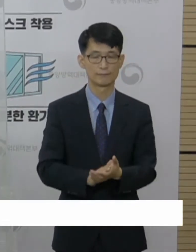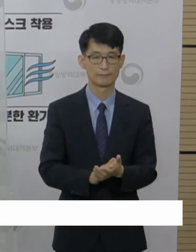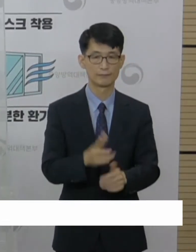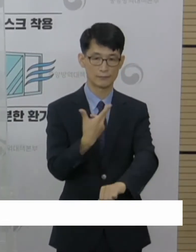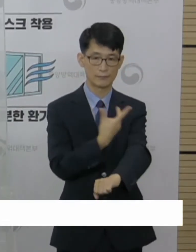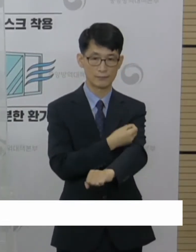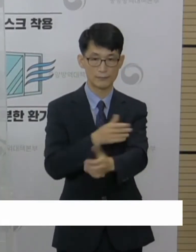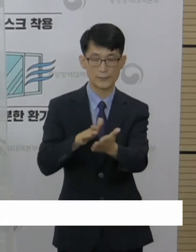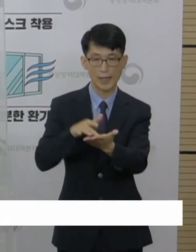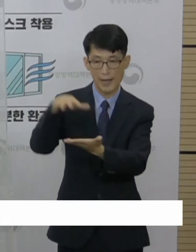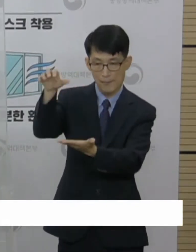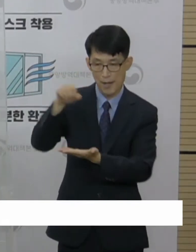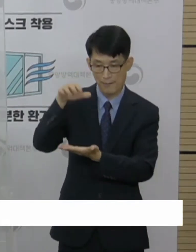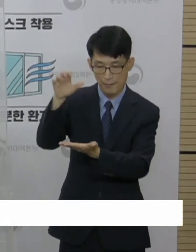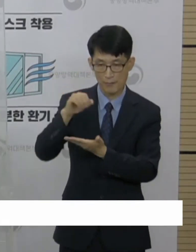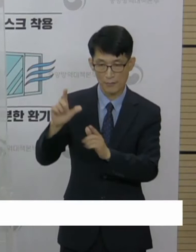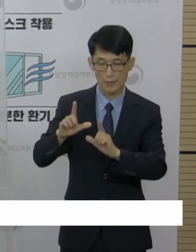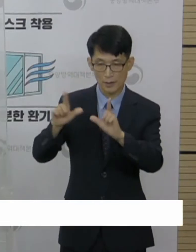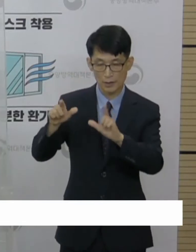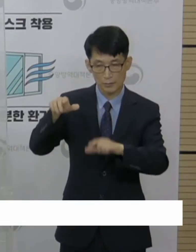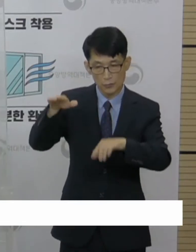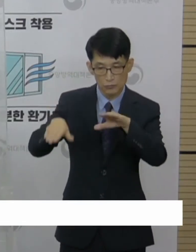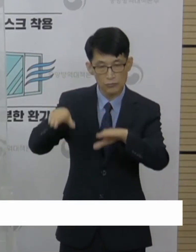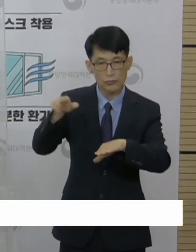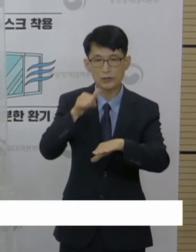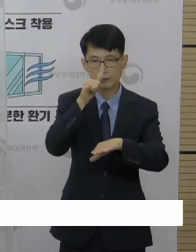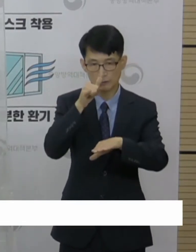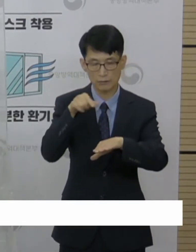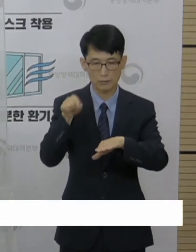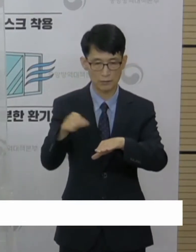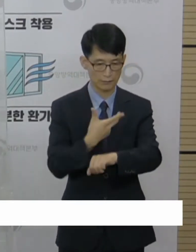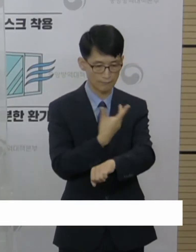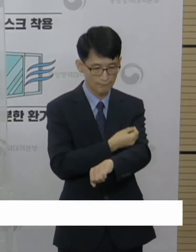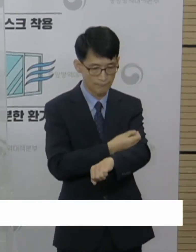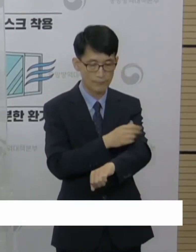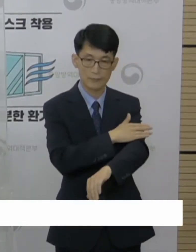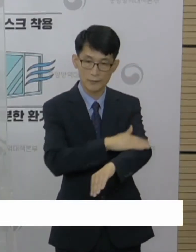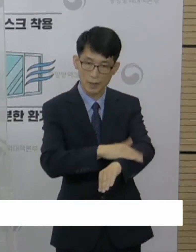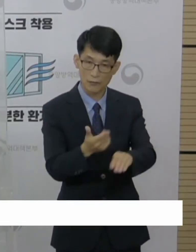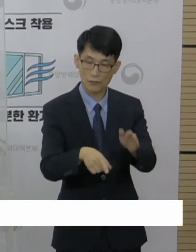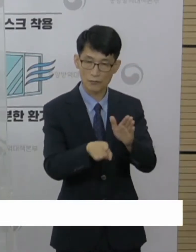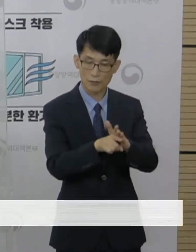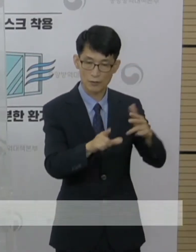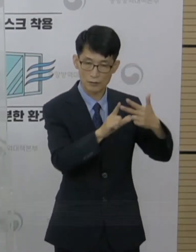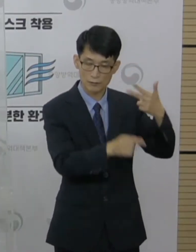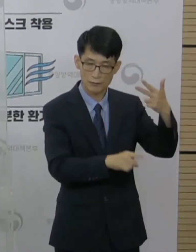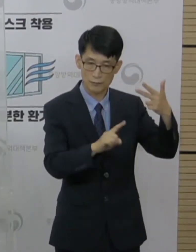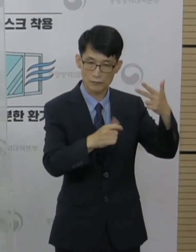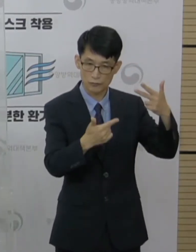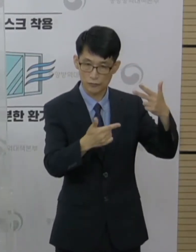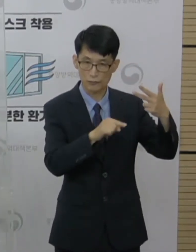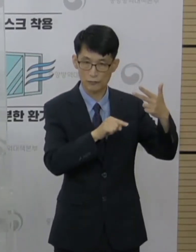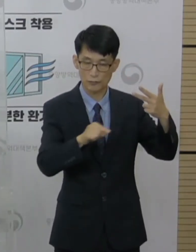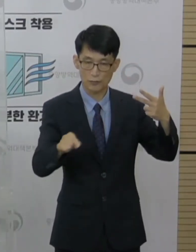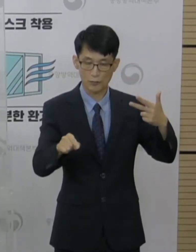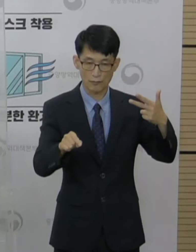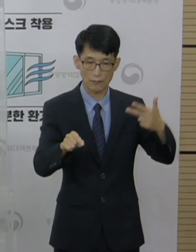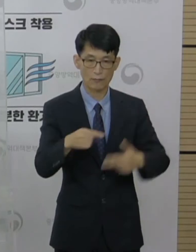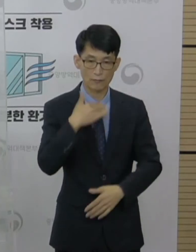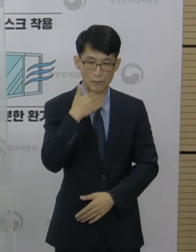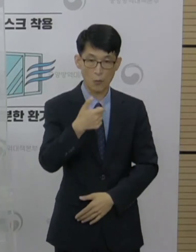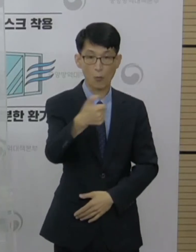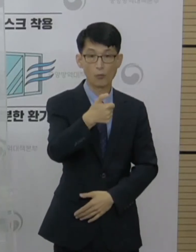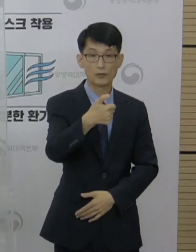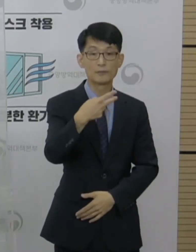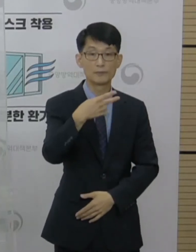공급 일정이 유동적인 상황에서 안정적인 예방접종 시행을 위해 7월 16일부터 시작하는 50대